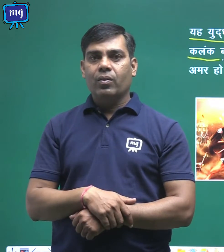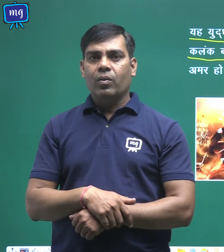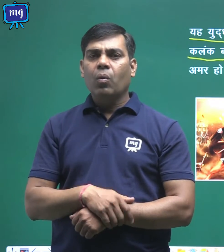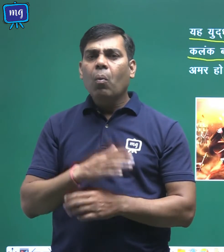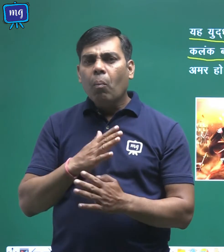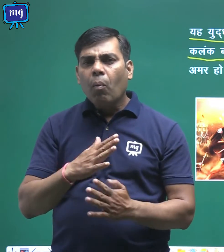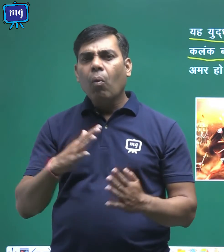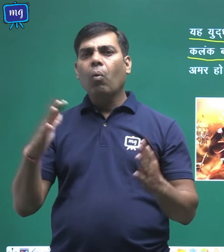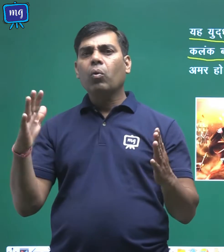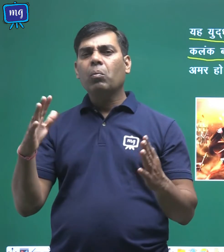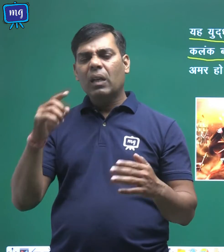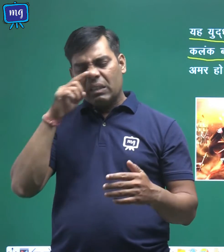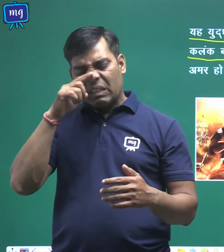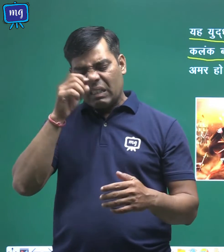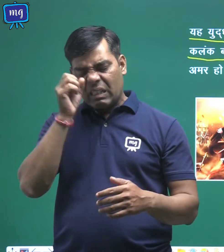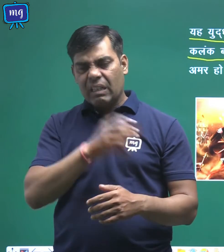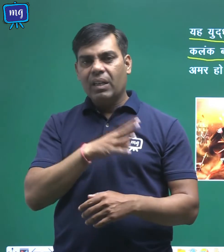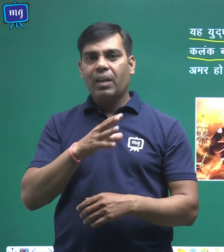भारी कलंक बना